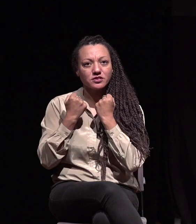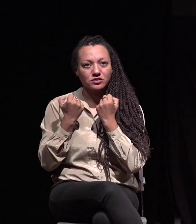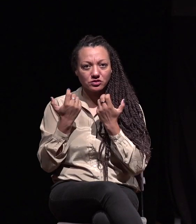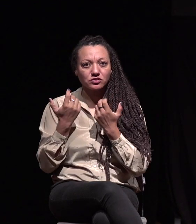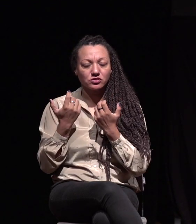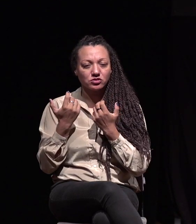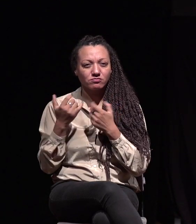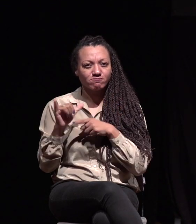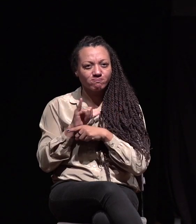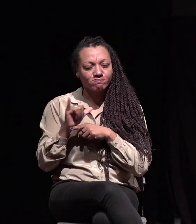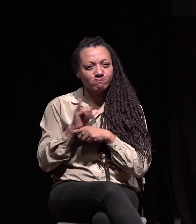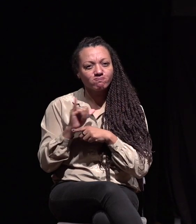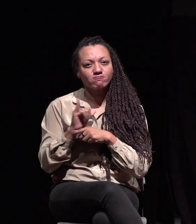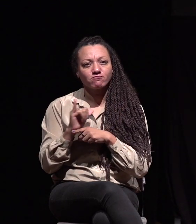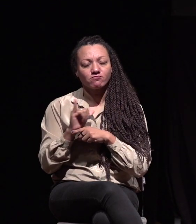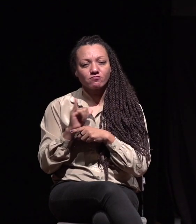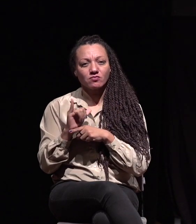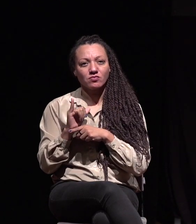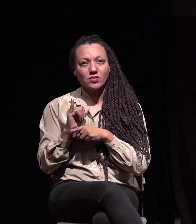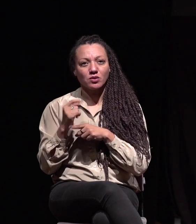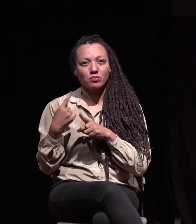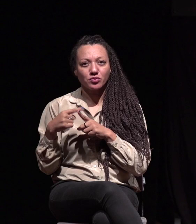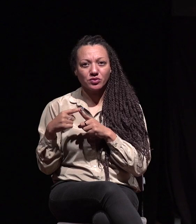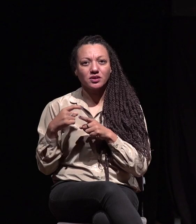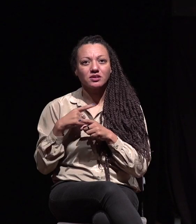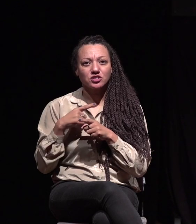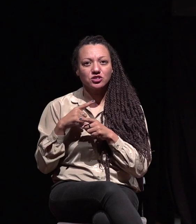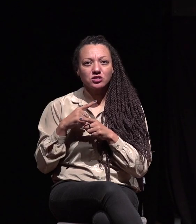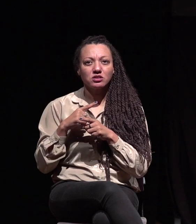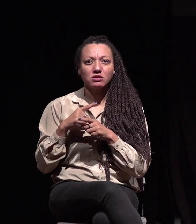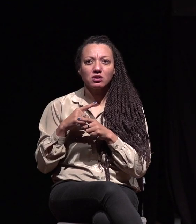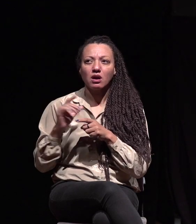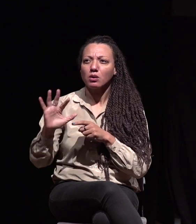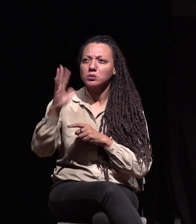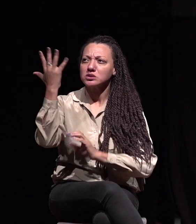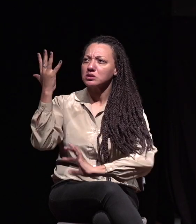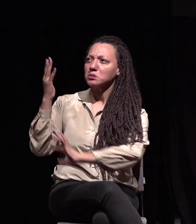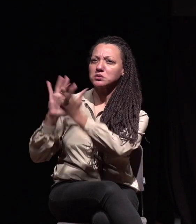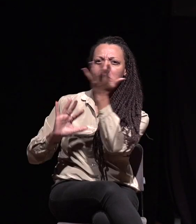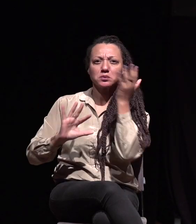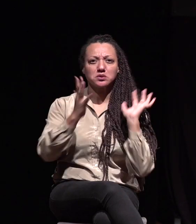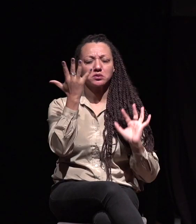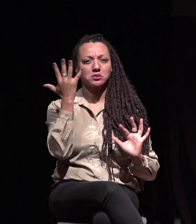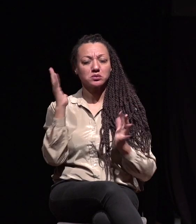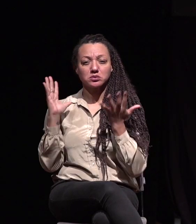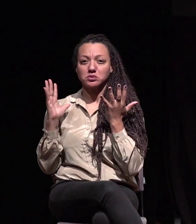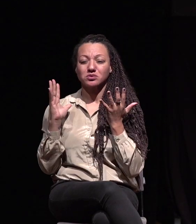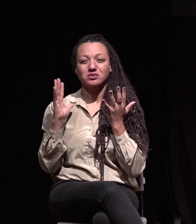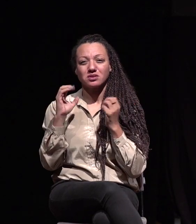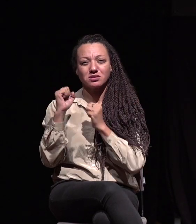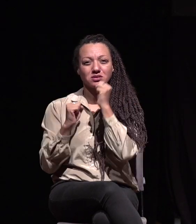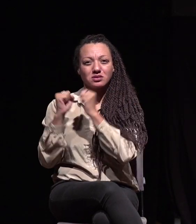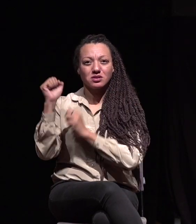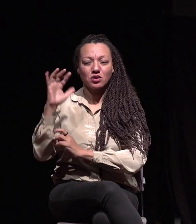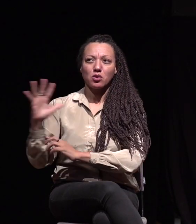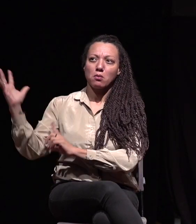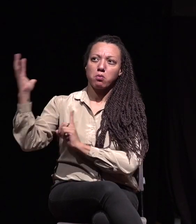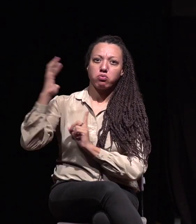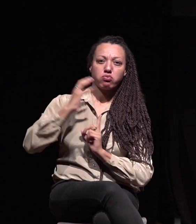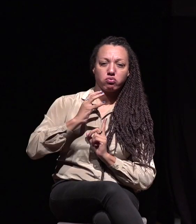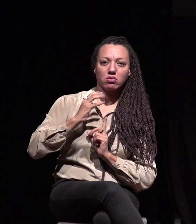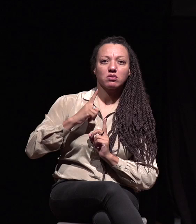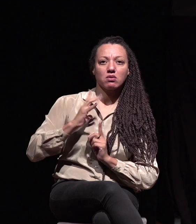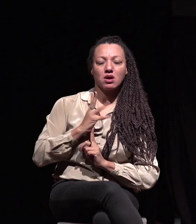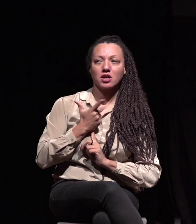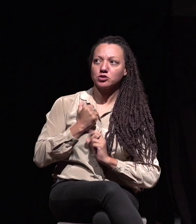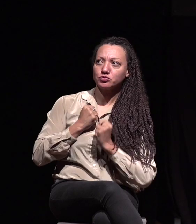forjou, digamos assim, diante de crises e tragédias do processo de industrialização na Europa. Então,